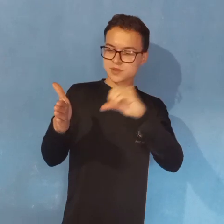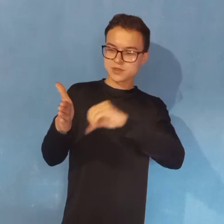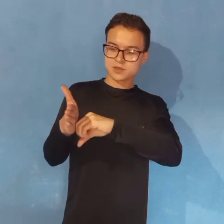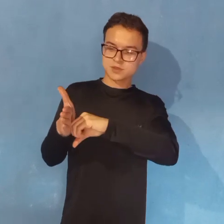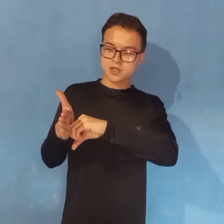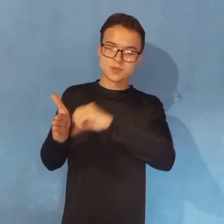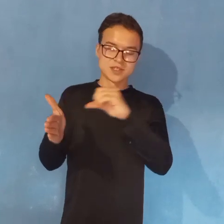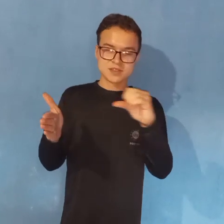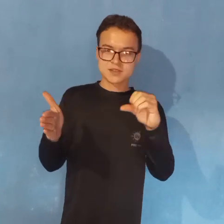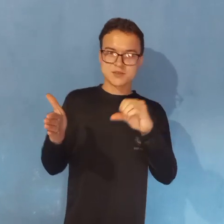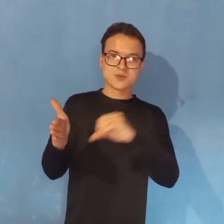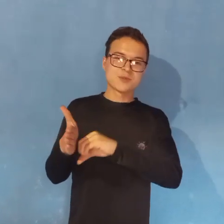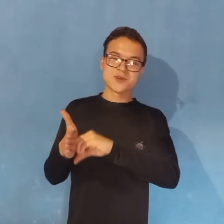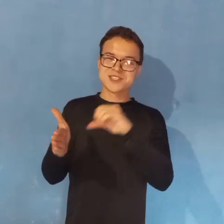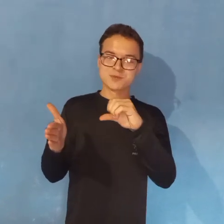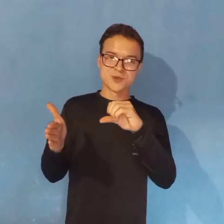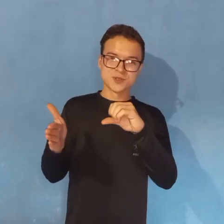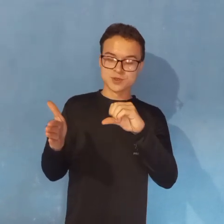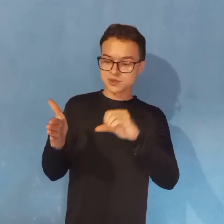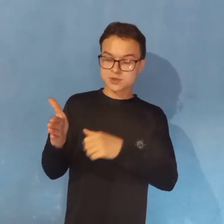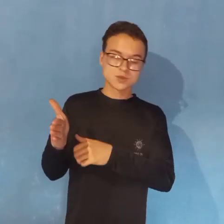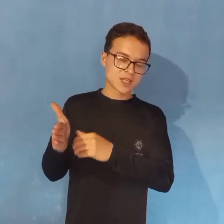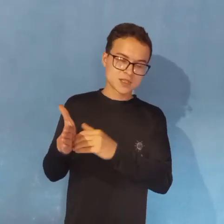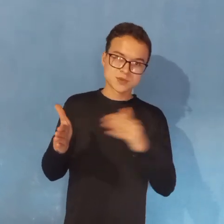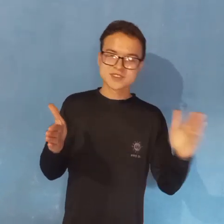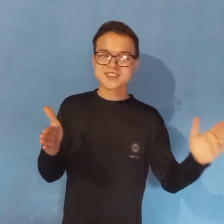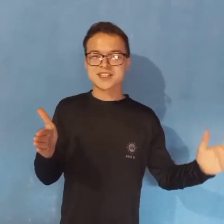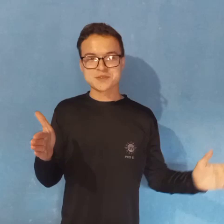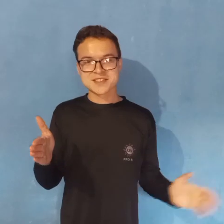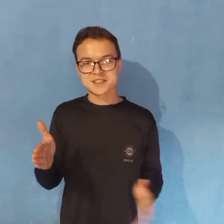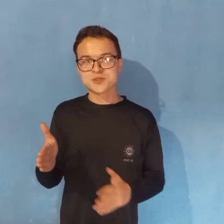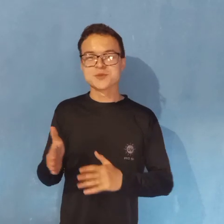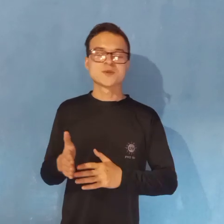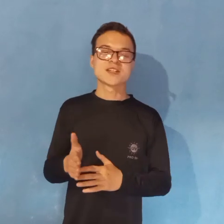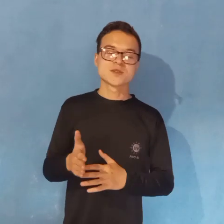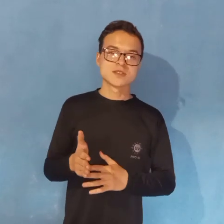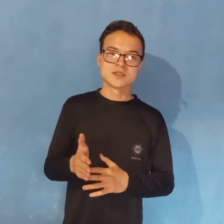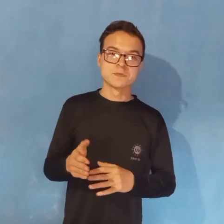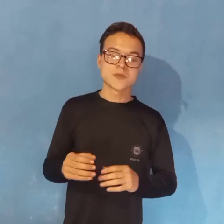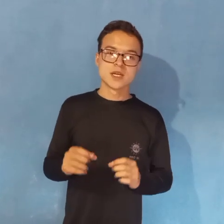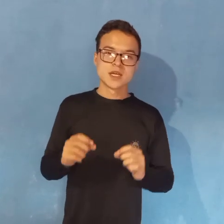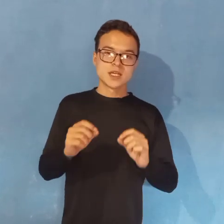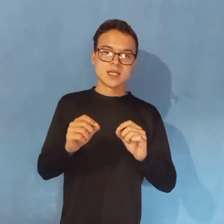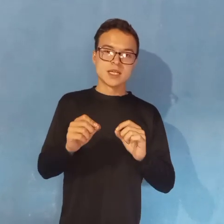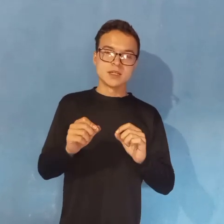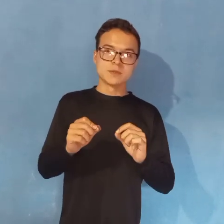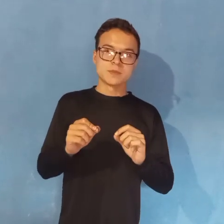números, apenas com a mão aqui de apoio. Nono e o décimo, a gente vai seguir com o mesmo raciocínio.